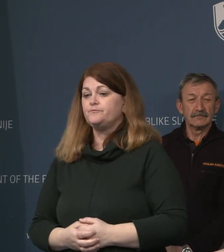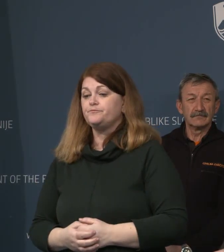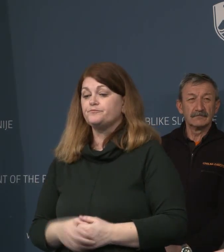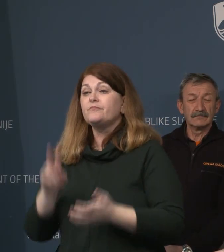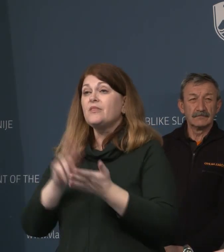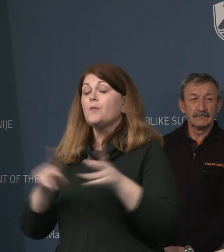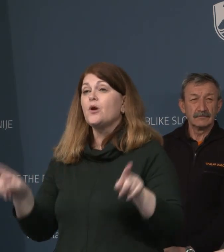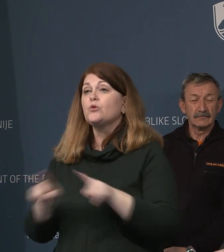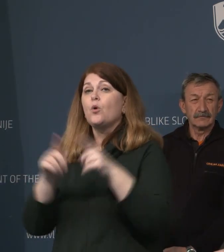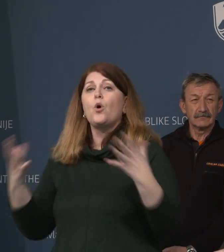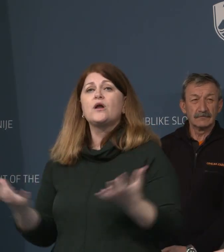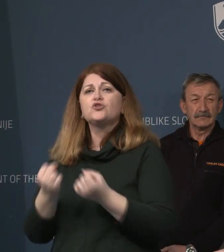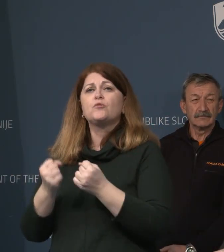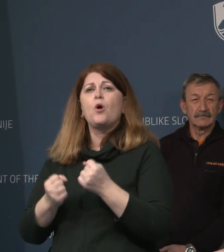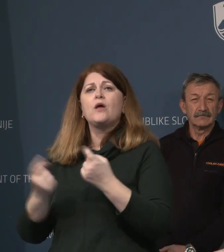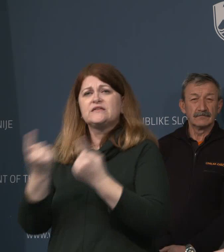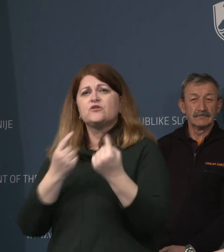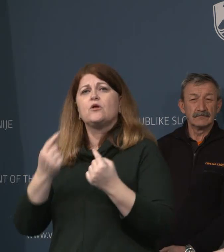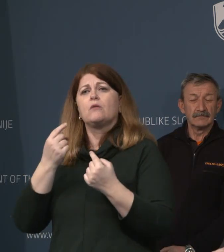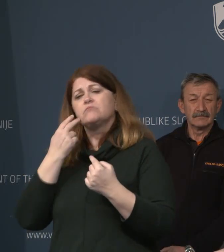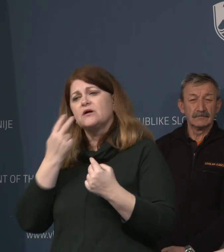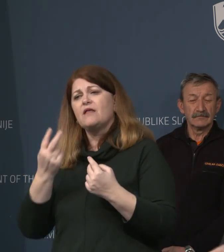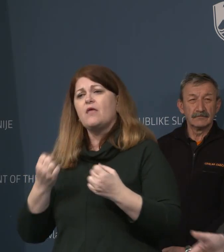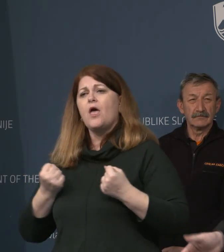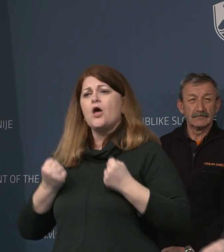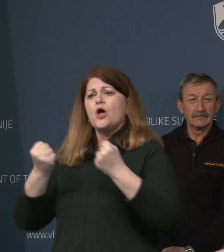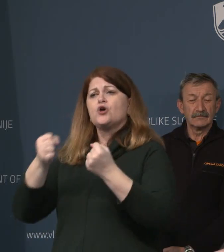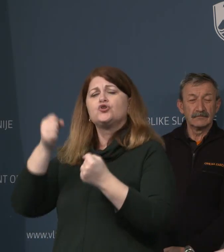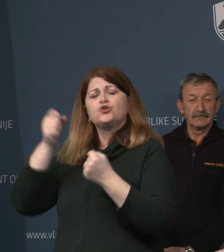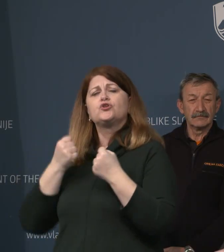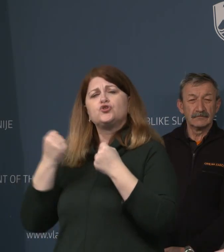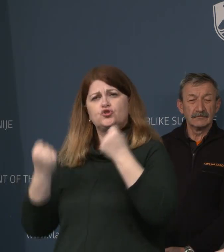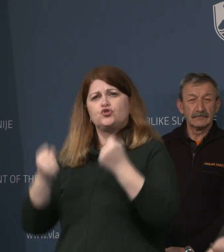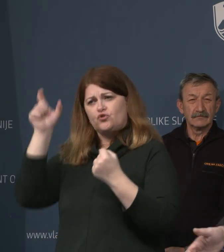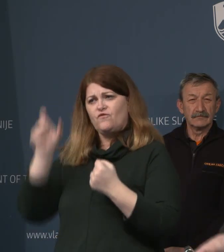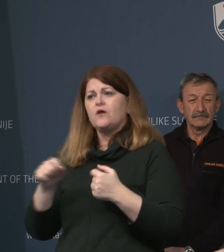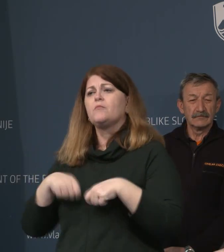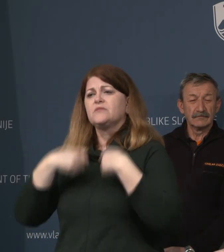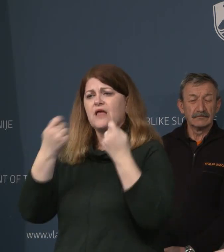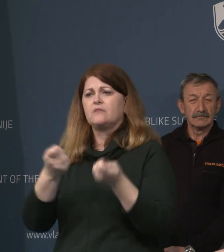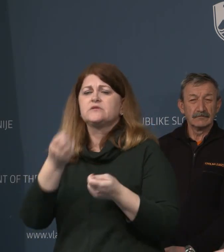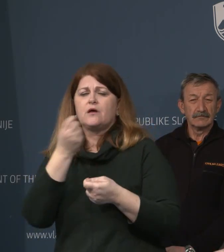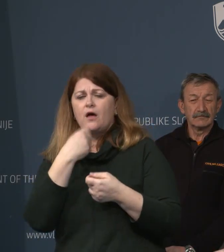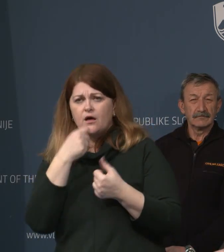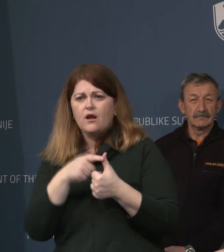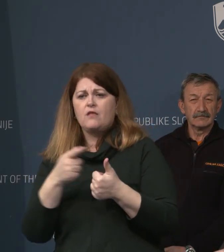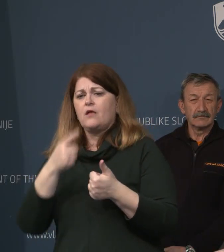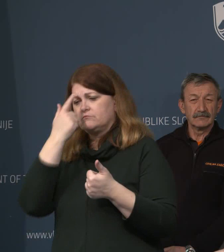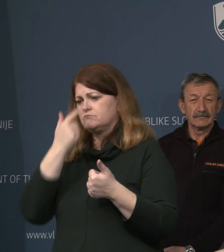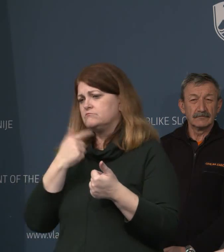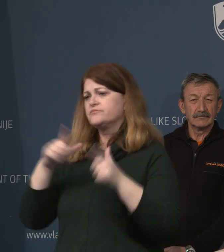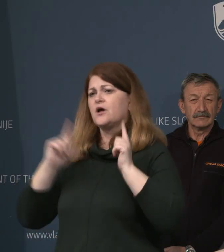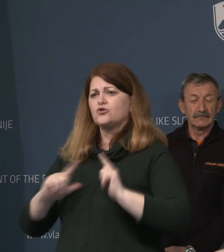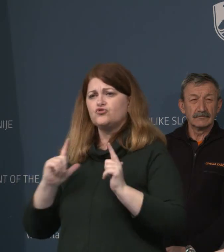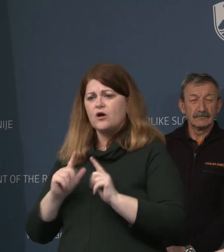Prav tako rešujemo situacijo okrog šoferjev, ki so obtičali na obrežju, zagotavlja se jim prehrana, zagotavlja se jim neko normalno, dostojno